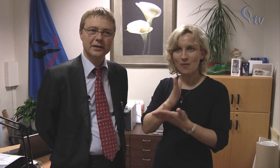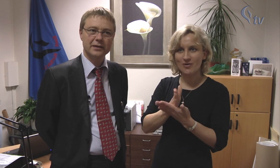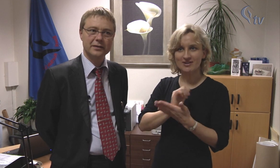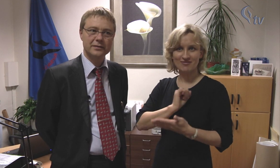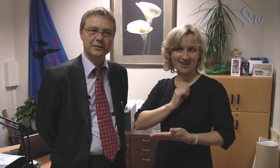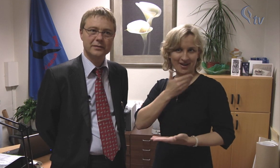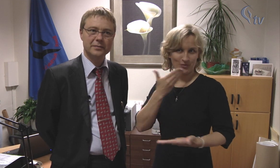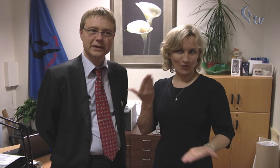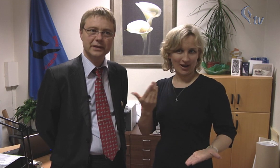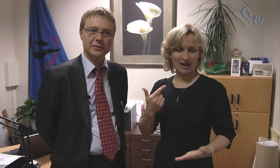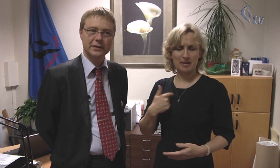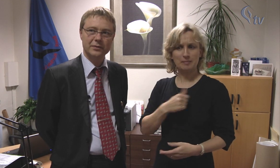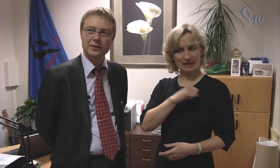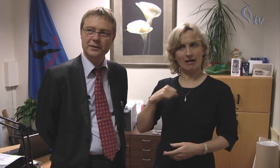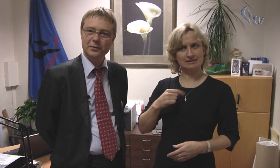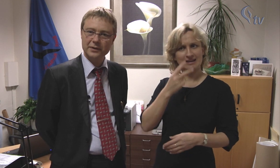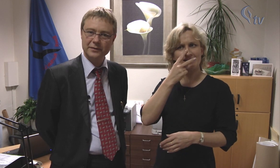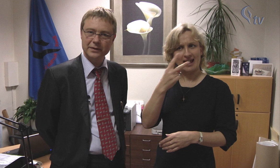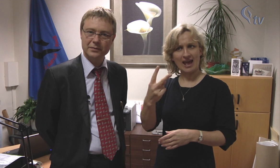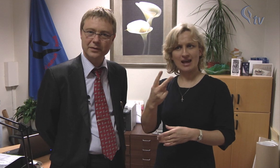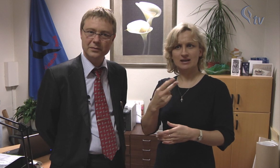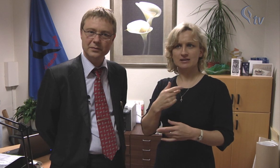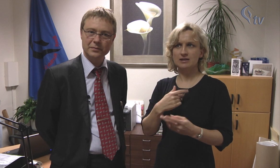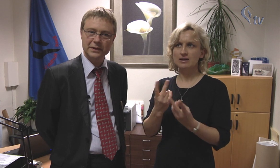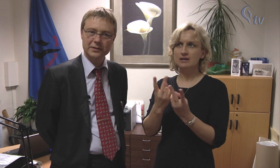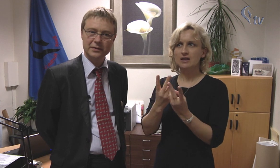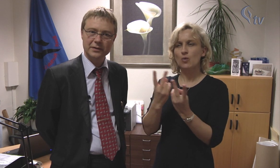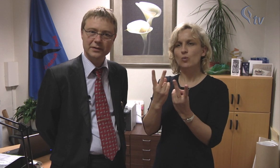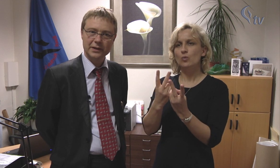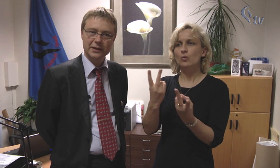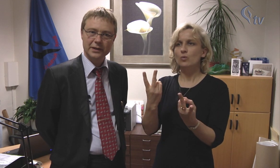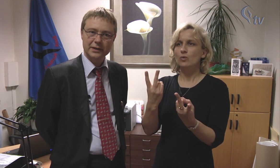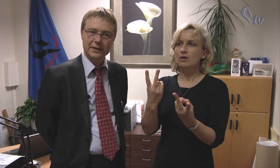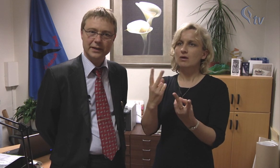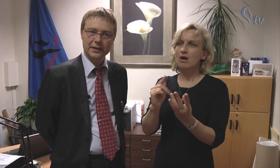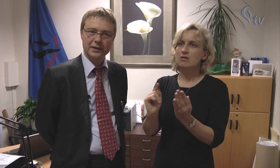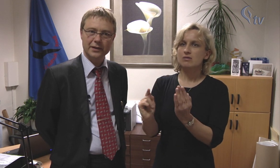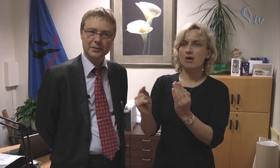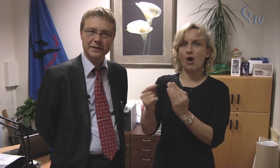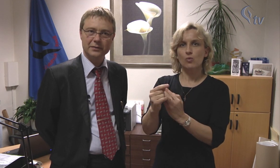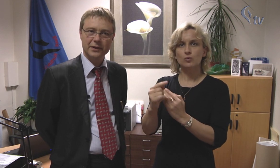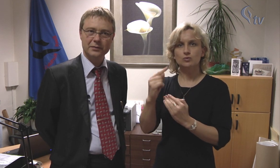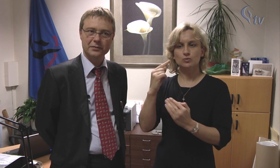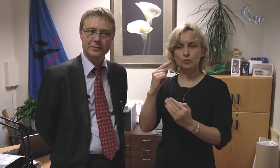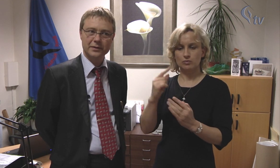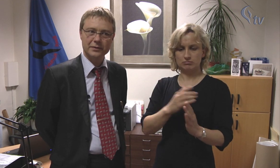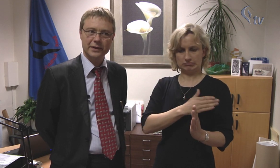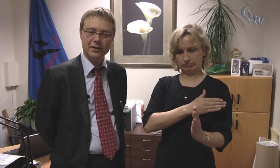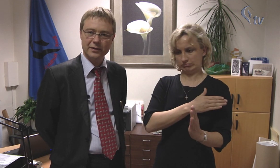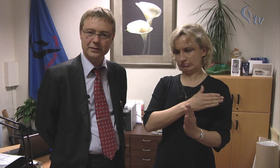näen pigem seda rohkem seda osavõttu kaudu, mis selle läbiviidud aja jooksul mitte kuidagi kahanenud